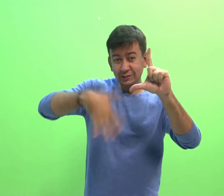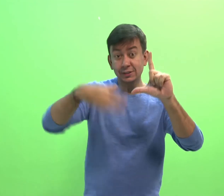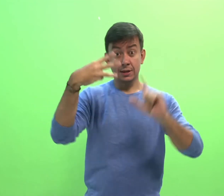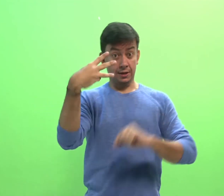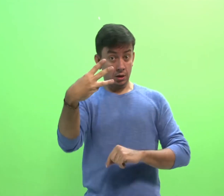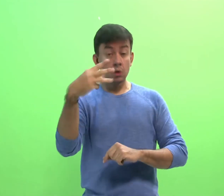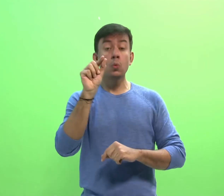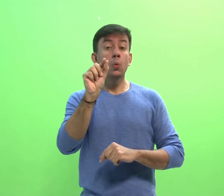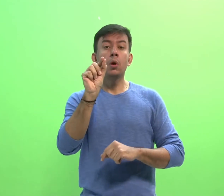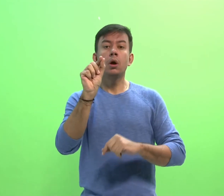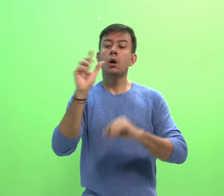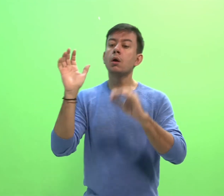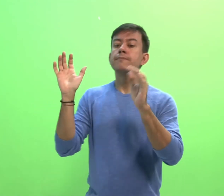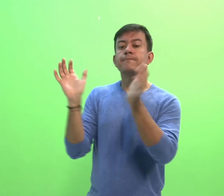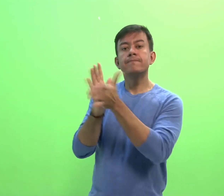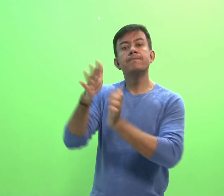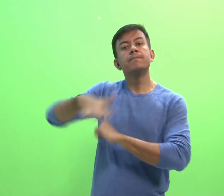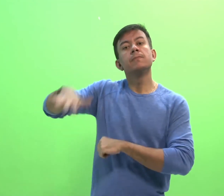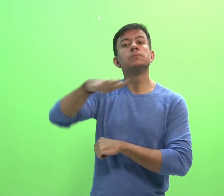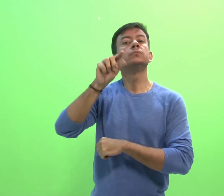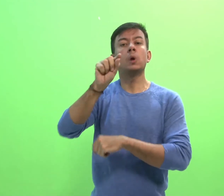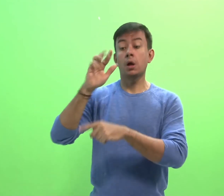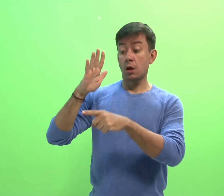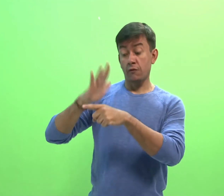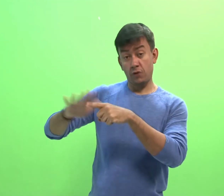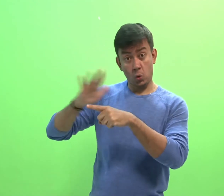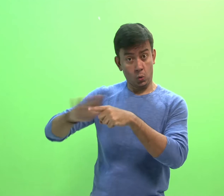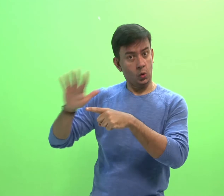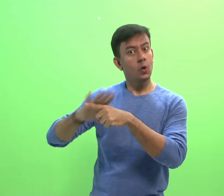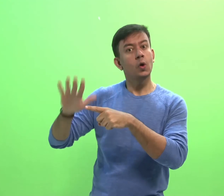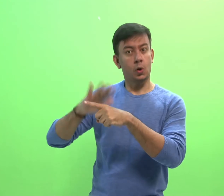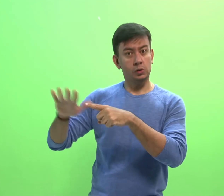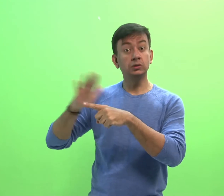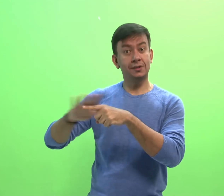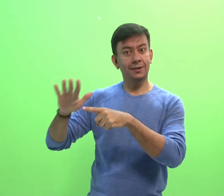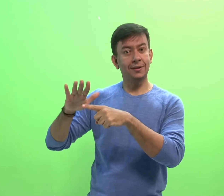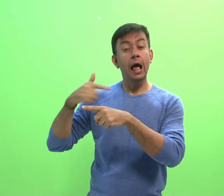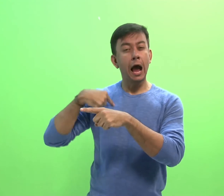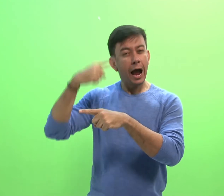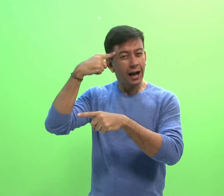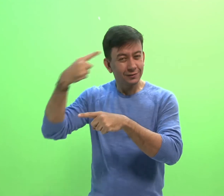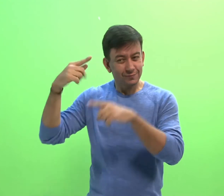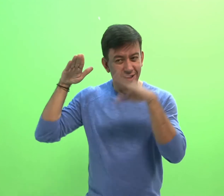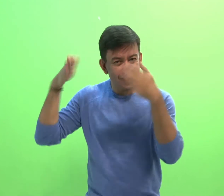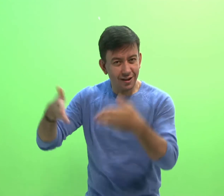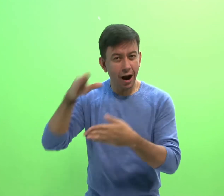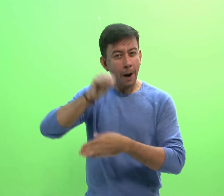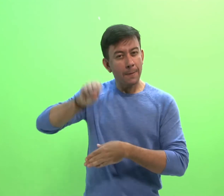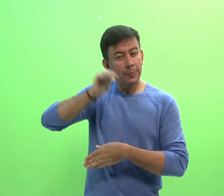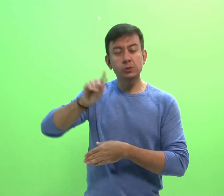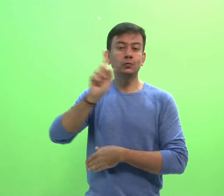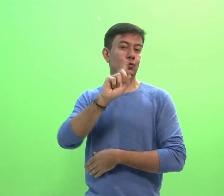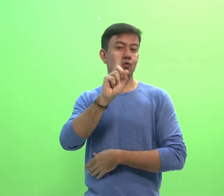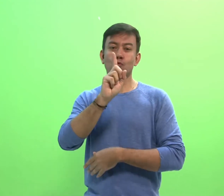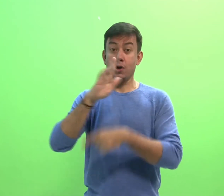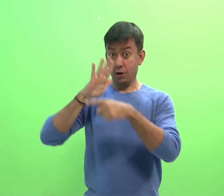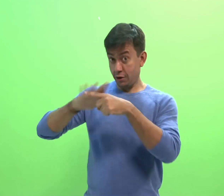que na nossa videoaula 3, vocês irão ver a fonologia, mas não focarei